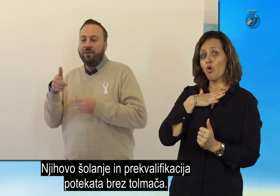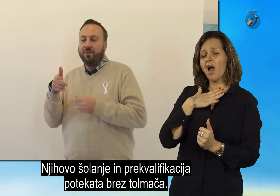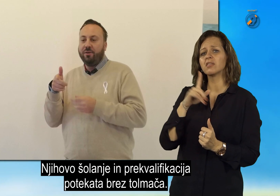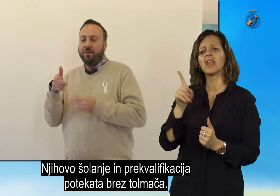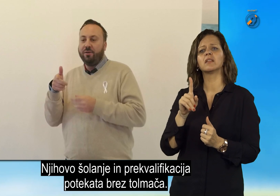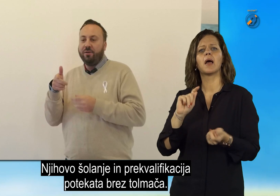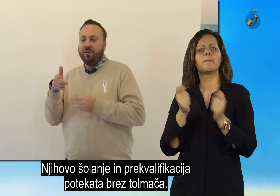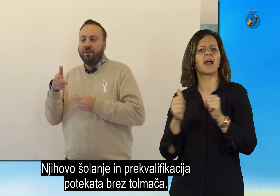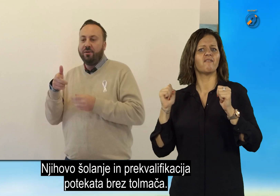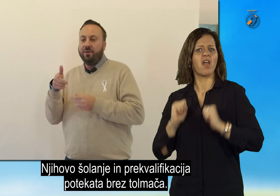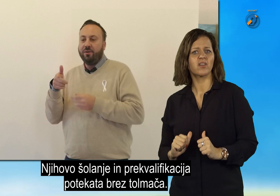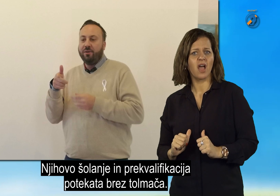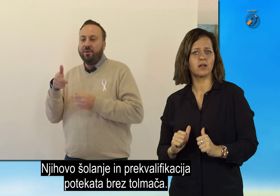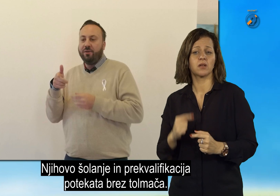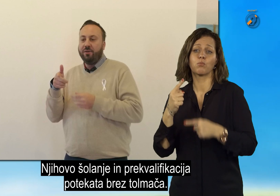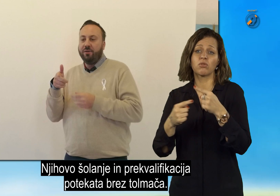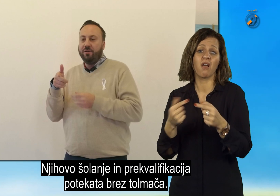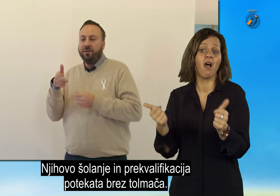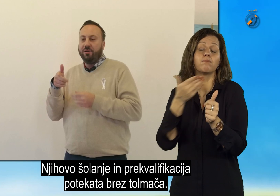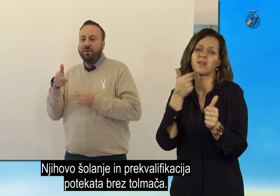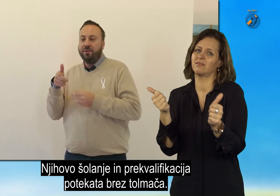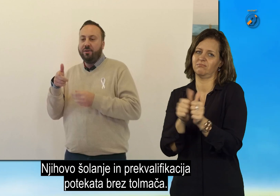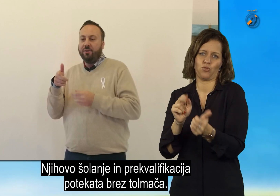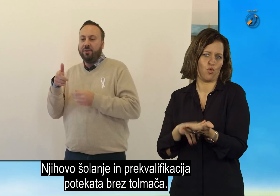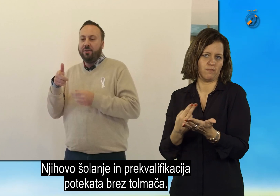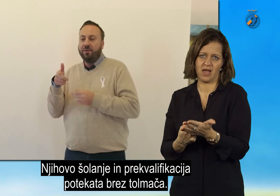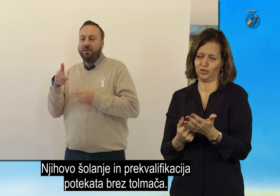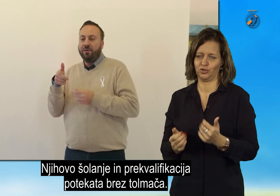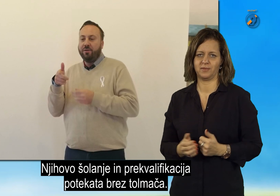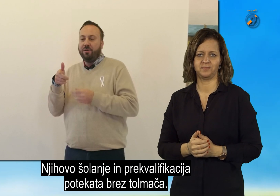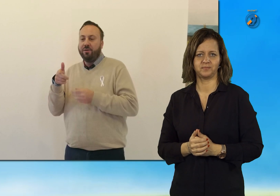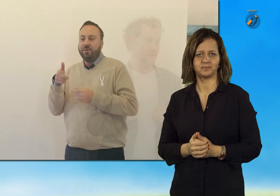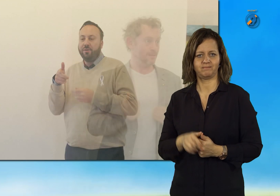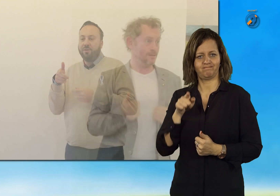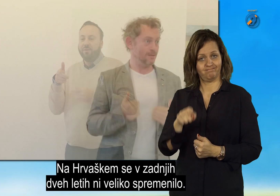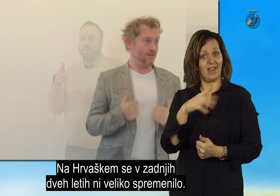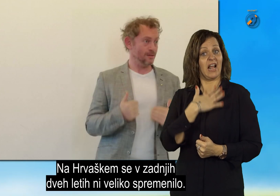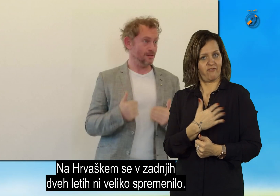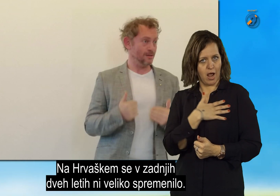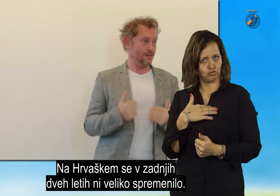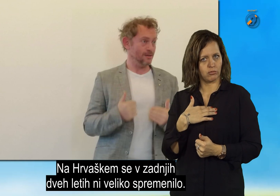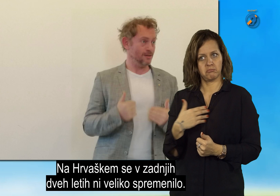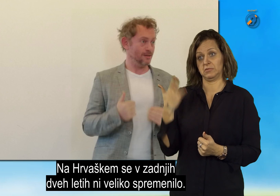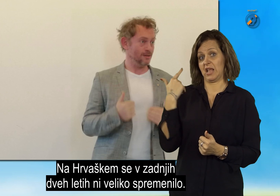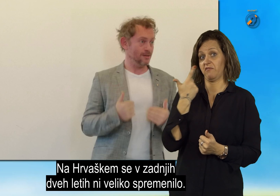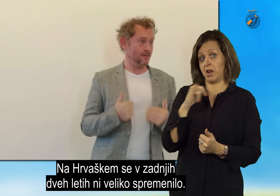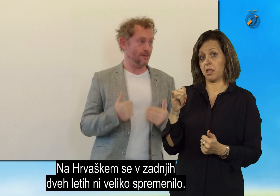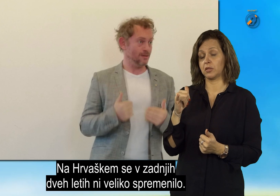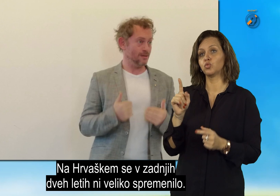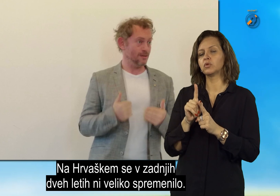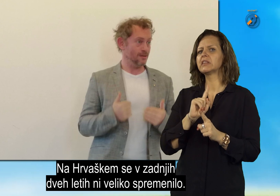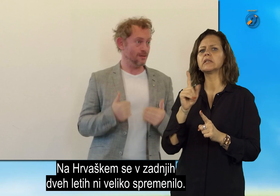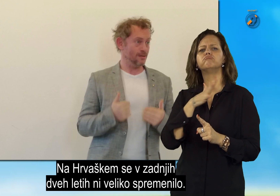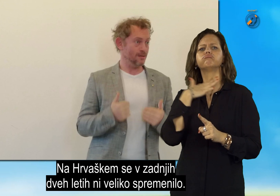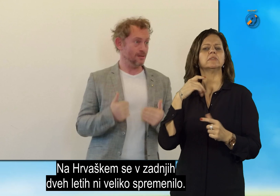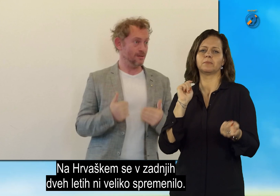Njihovo šolanje in prekvalifikacija potekata brez tolmača. Na Hrvaškem se v zadnjih 2